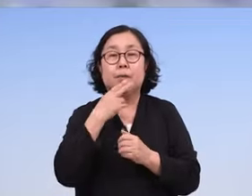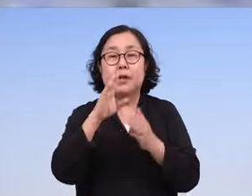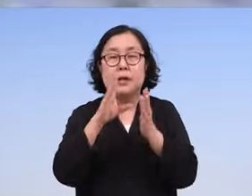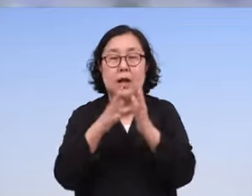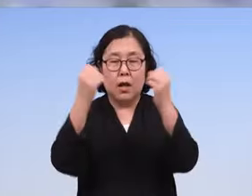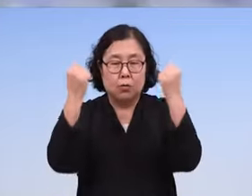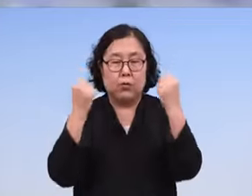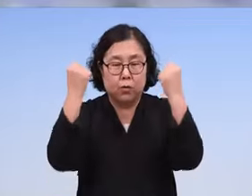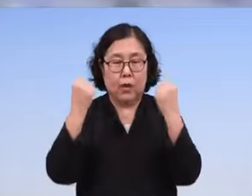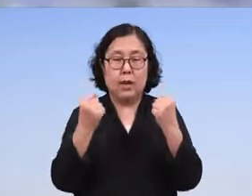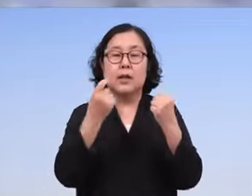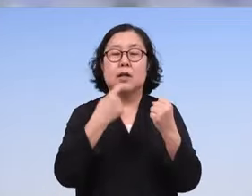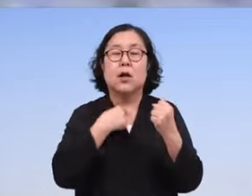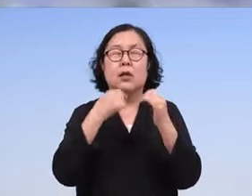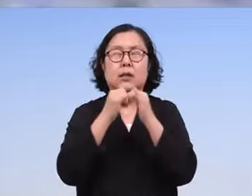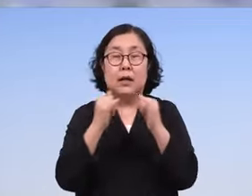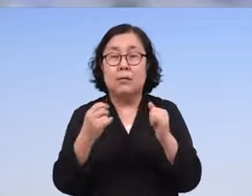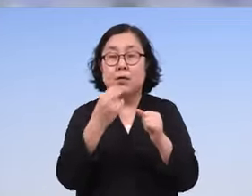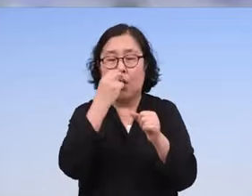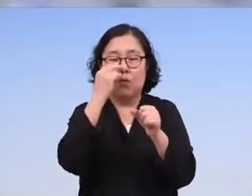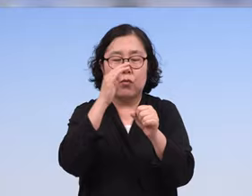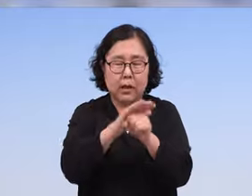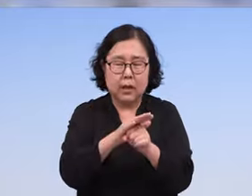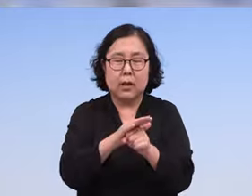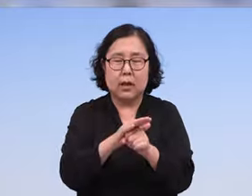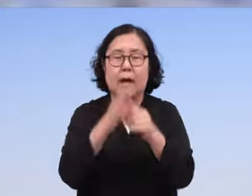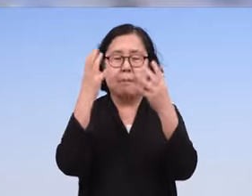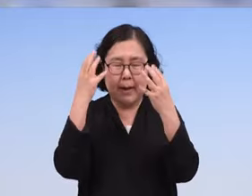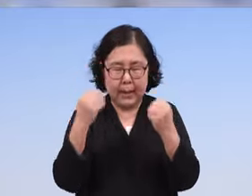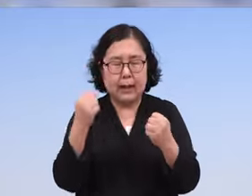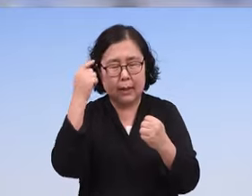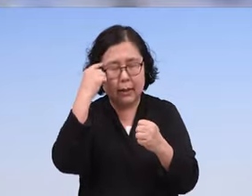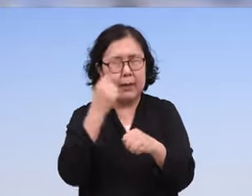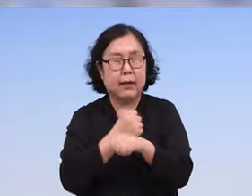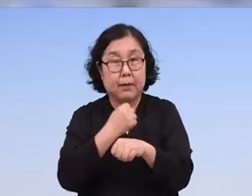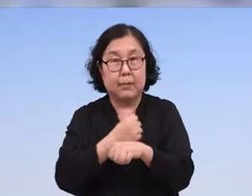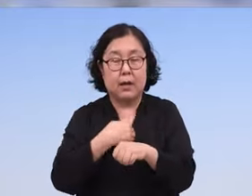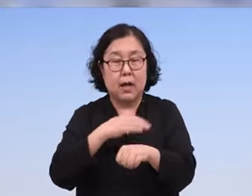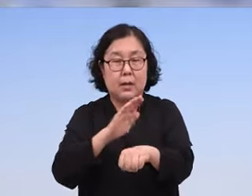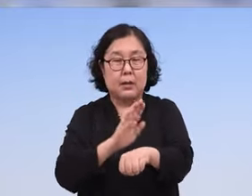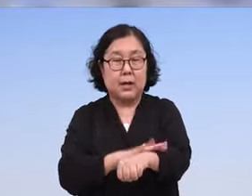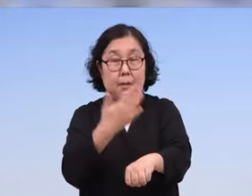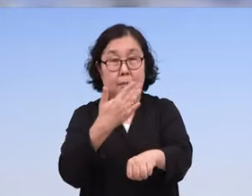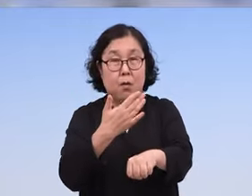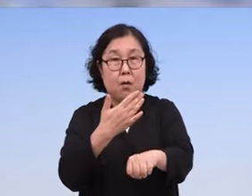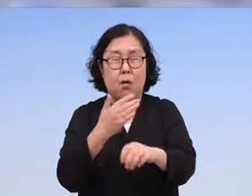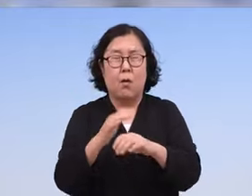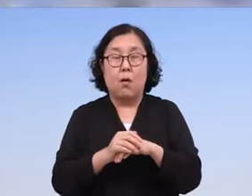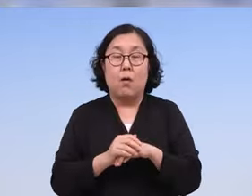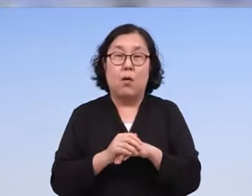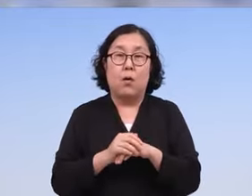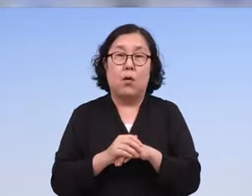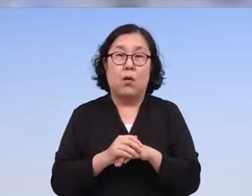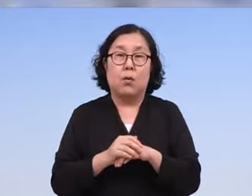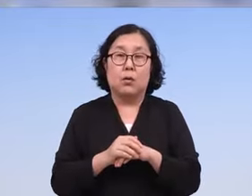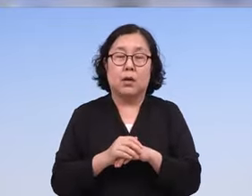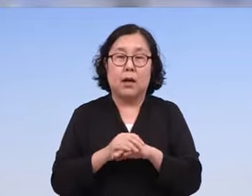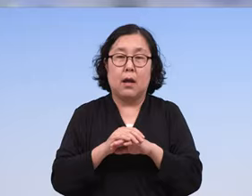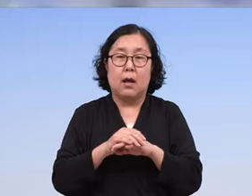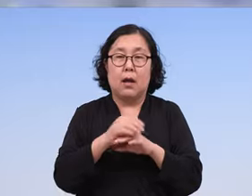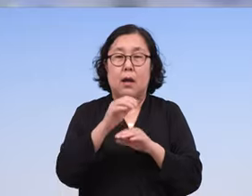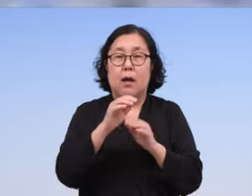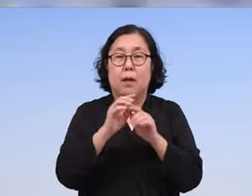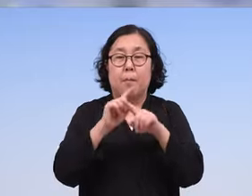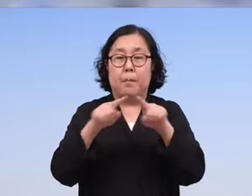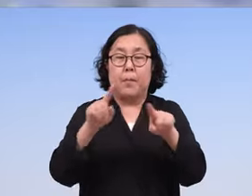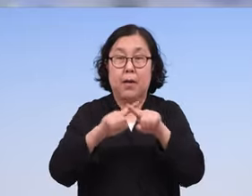이거 없을 때 운동했던 선수들이 얼마나 억울했겠냐고요. 자기가 잘못 판정하면은 이렇게